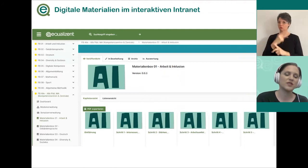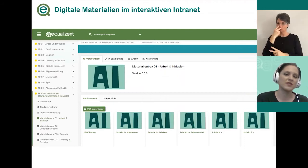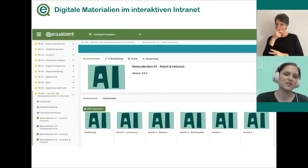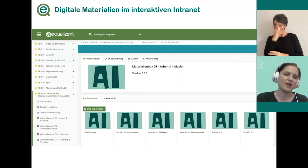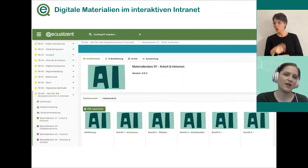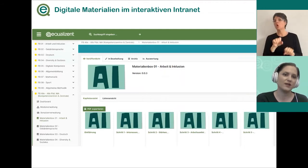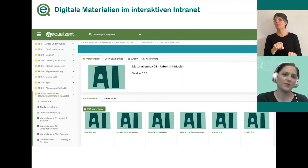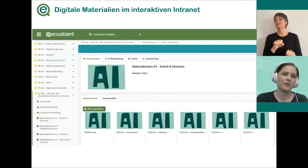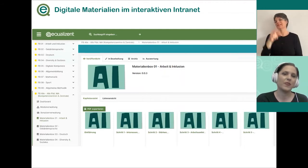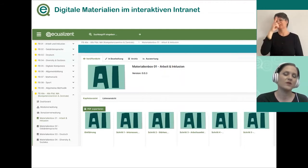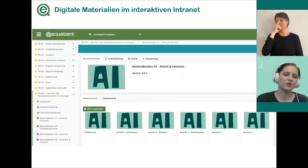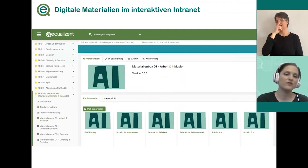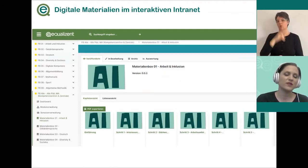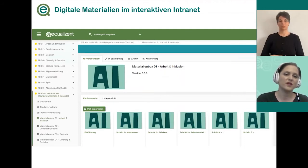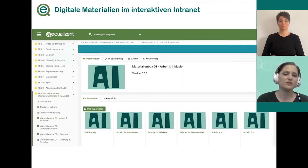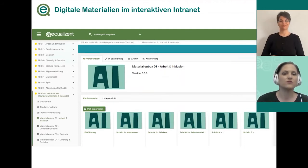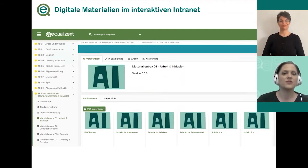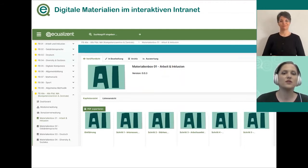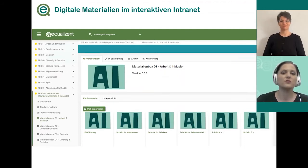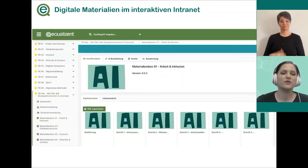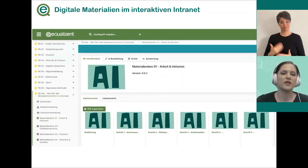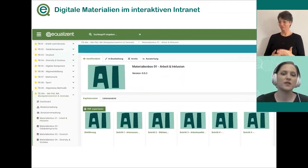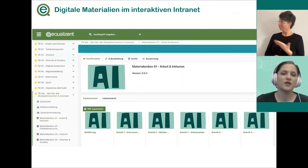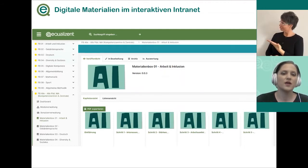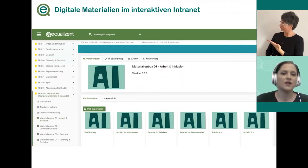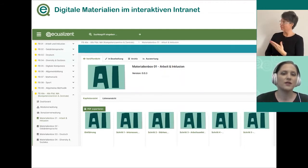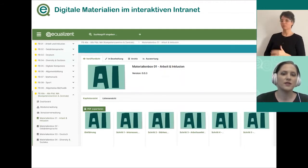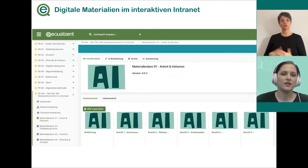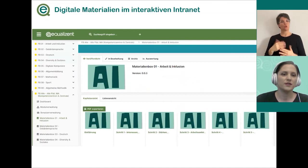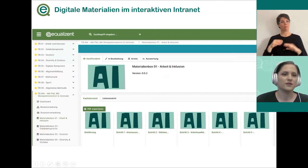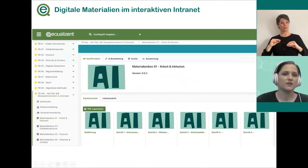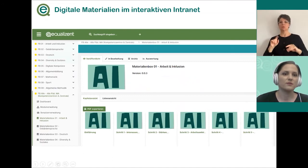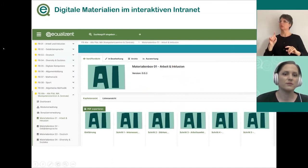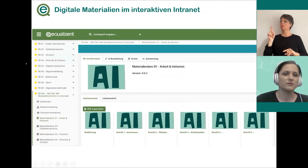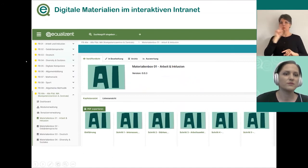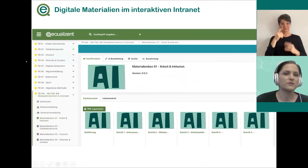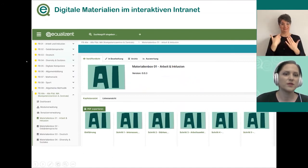So sieht jetzt die Oberfläche aus, die Nutzerinnenoberfläche.